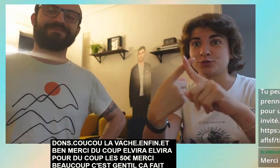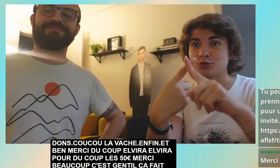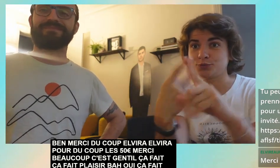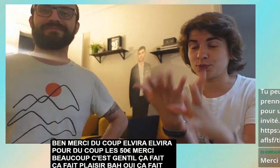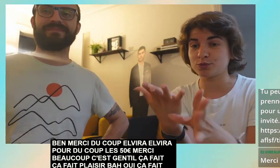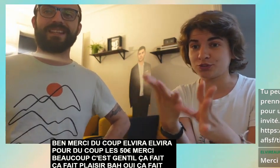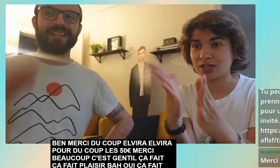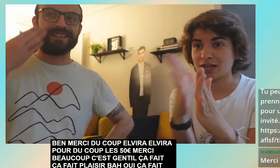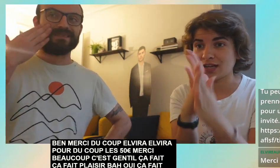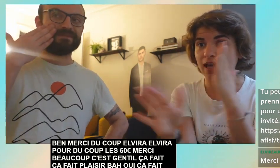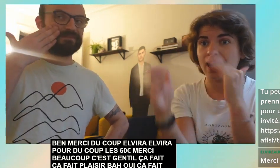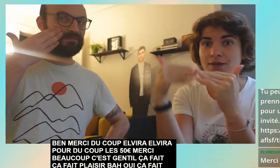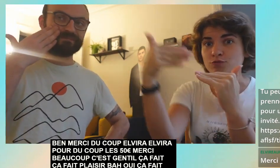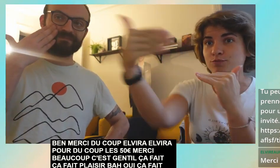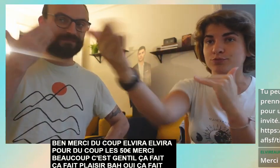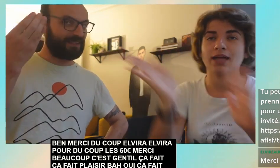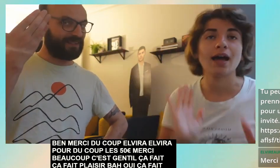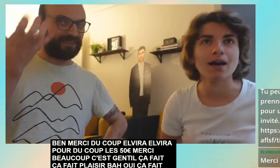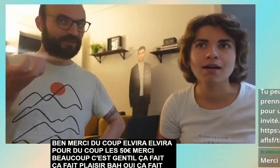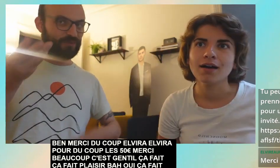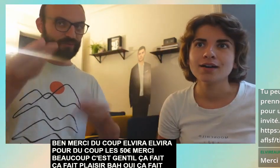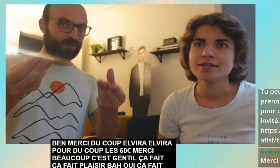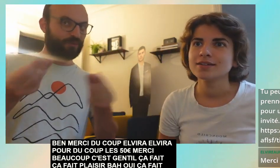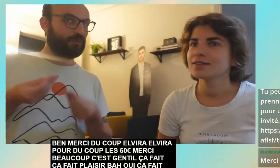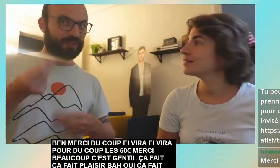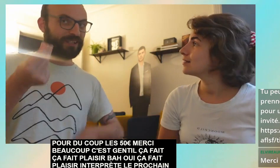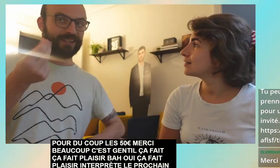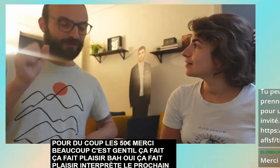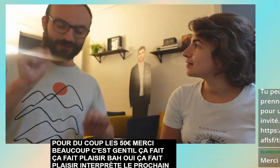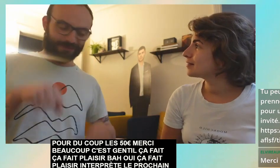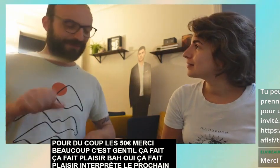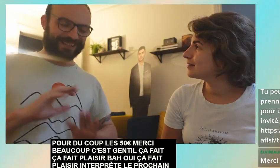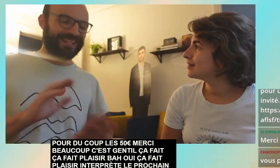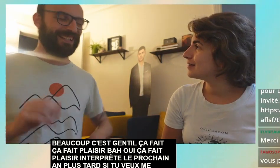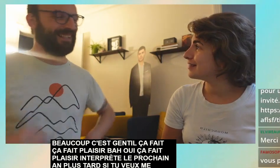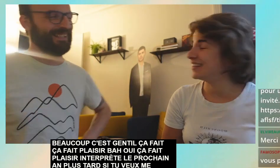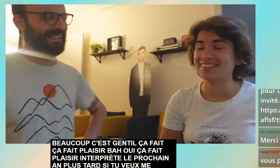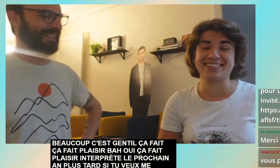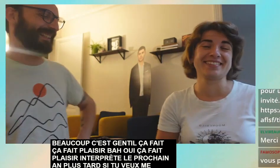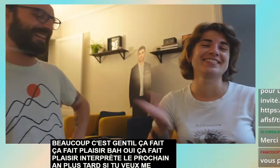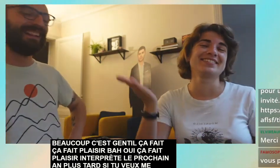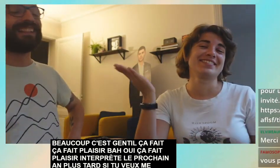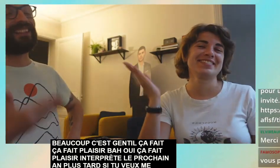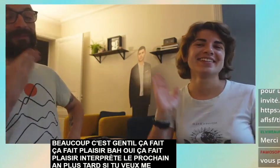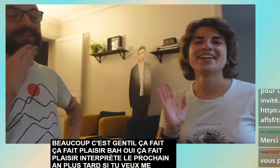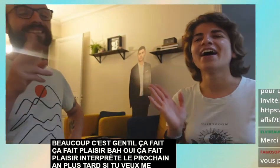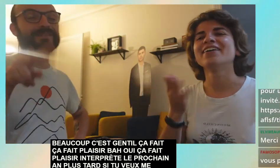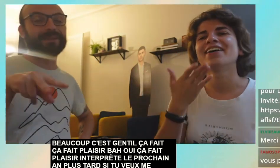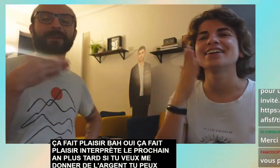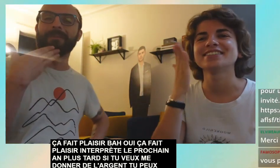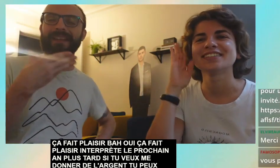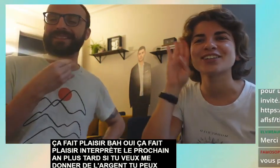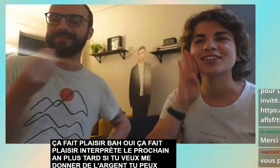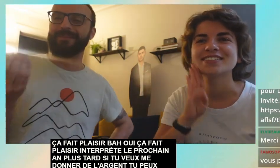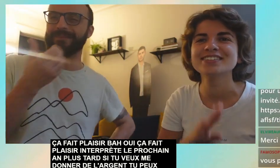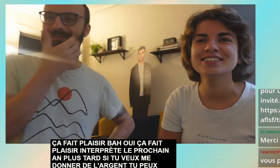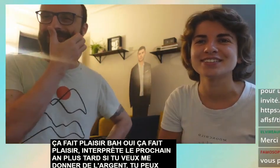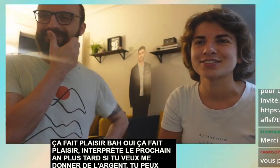du prochain là, tout ça. Si tu veux me donner de l'argent, tu peux aussi. Non, merci, Ah, vraiment, t'es merci beaucoup. gentil, t'es